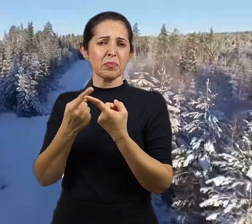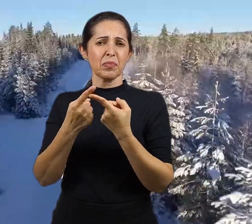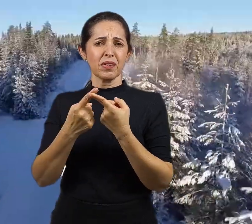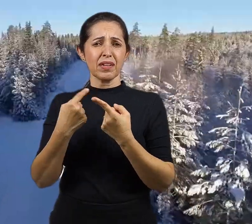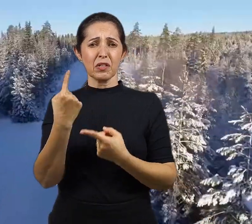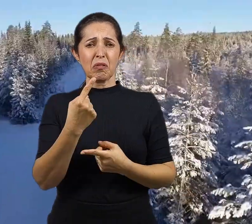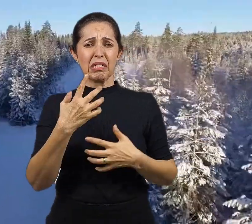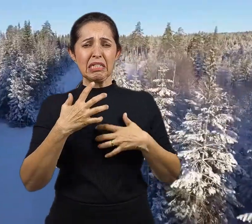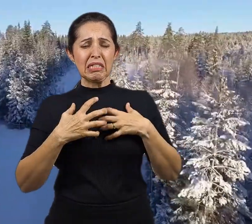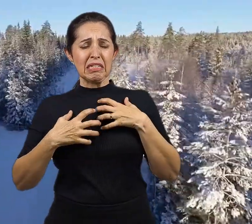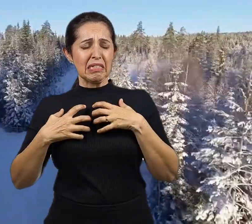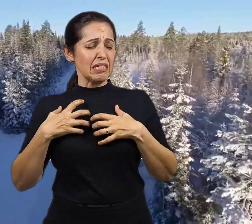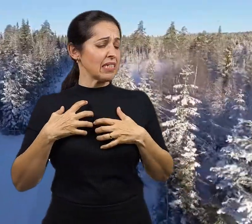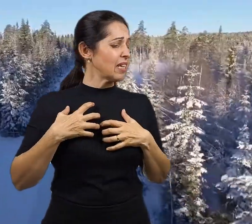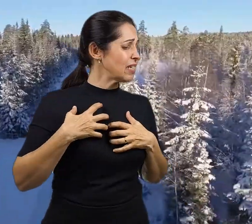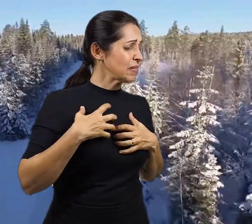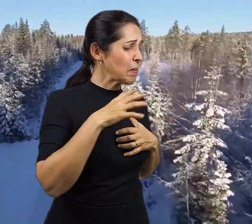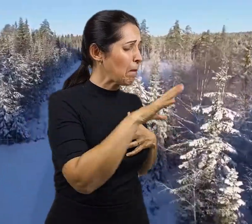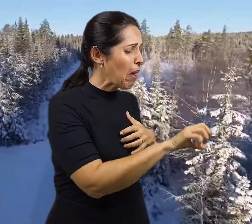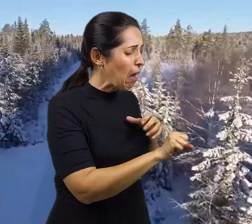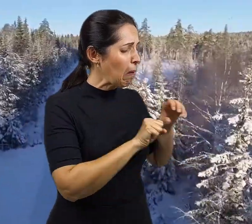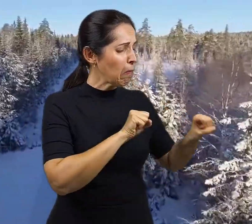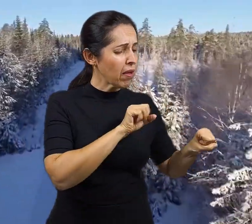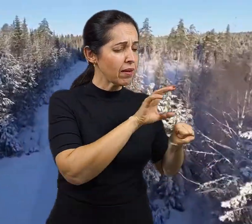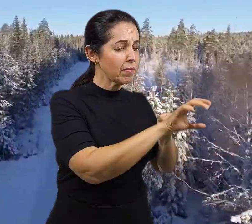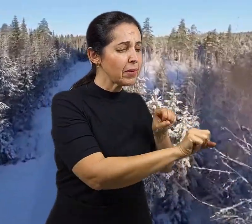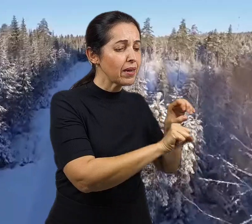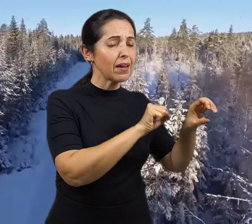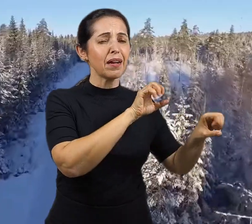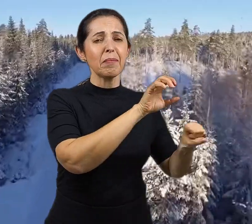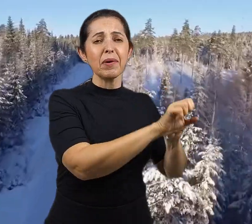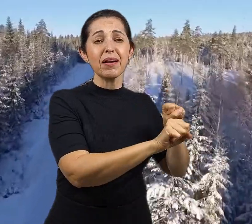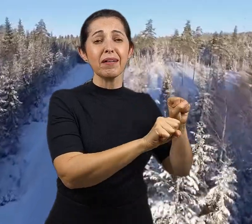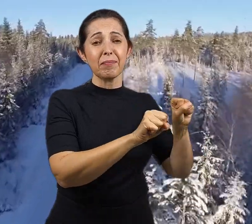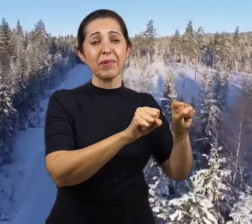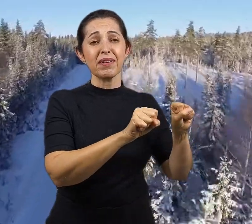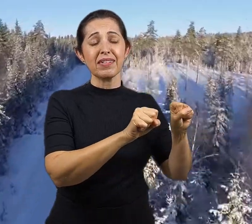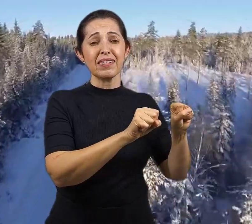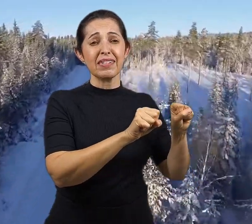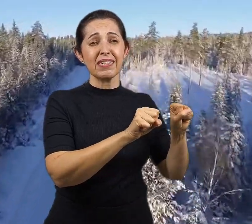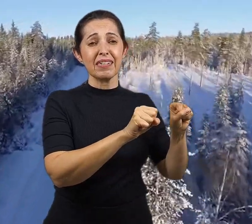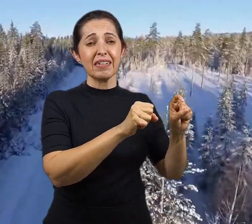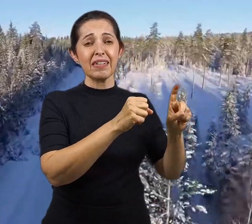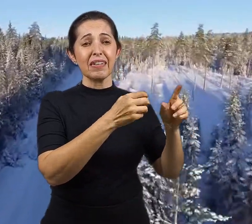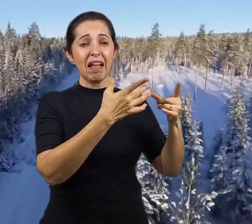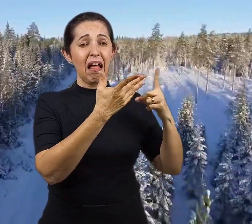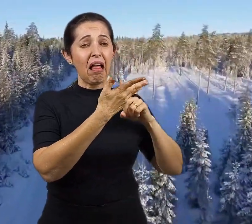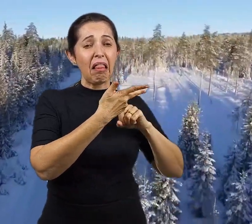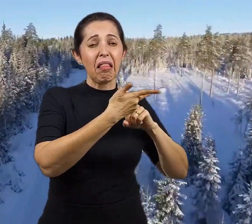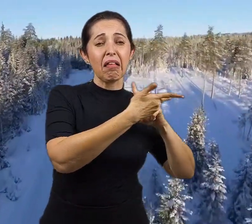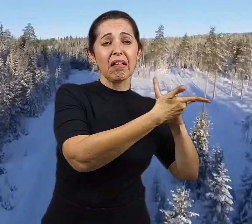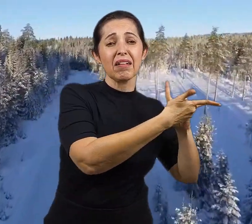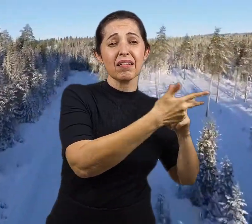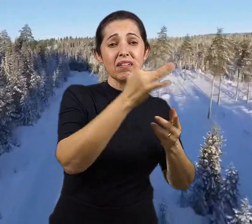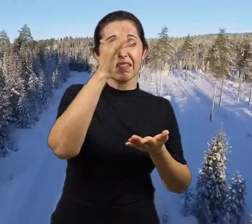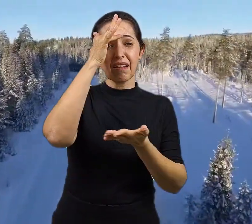grande que nós renegamos. Muitos renegam a fé por conta do excesso